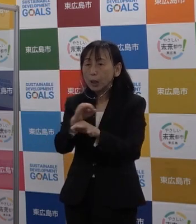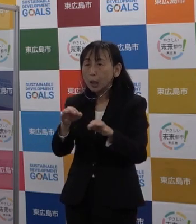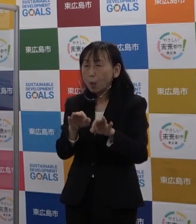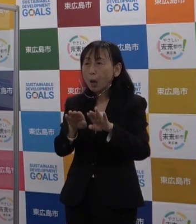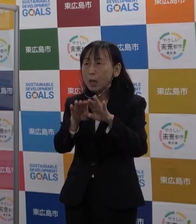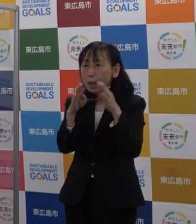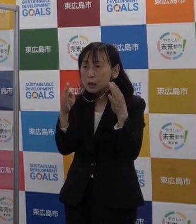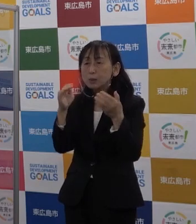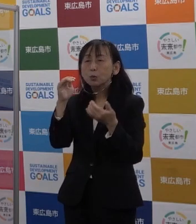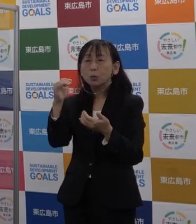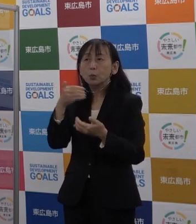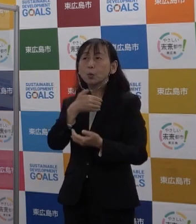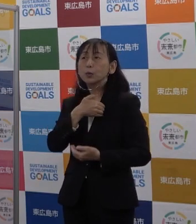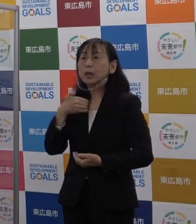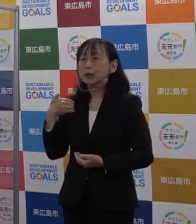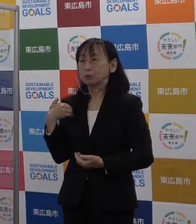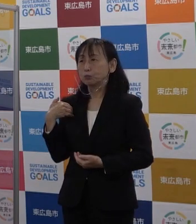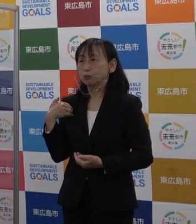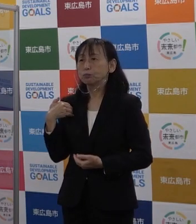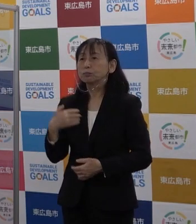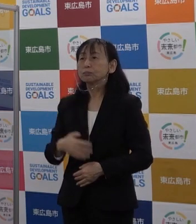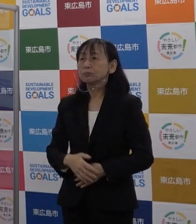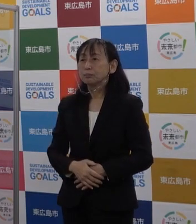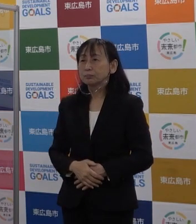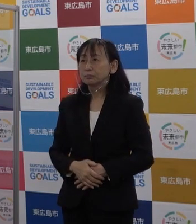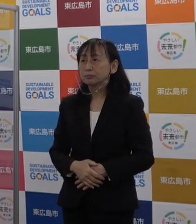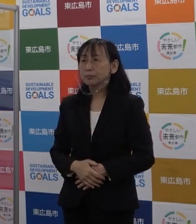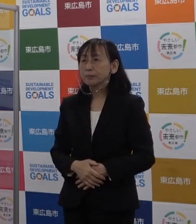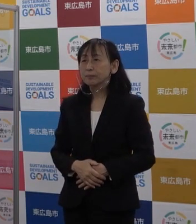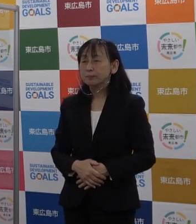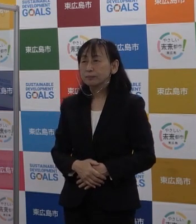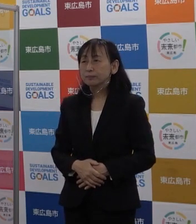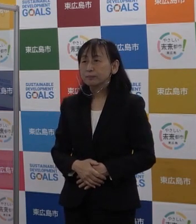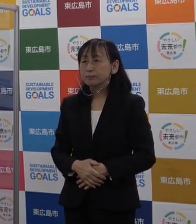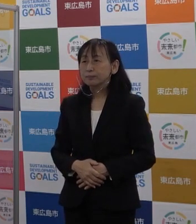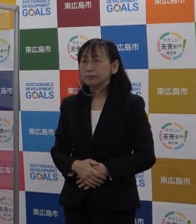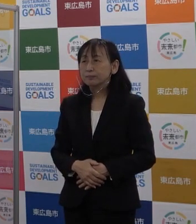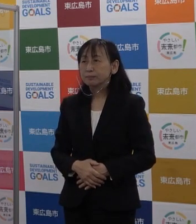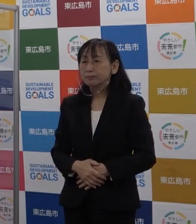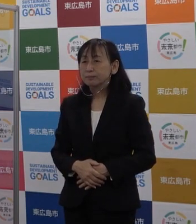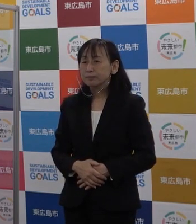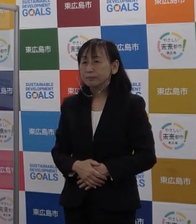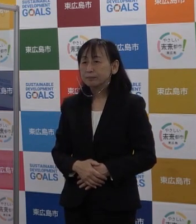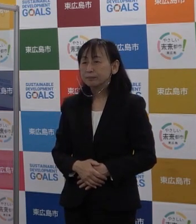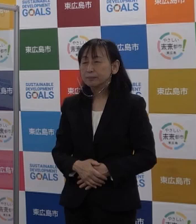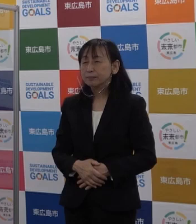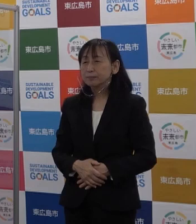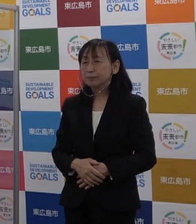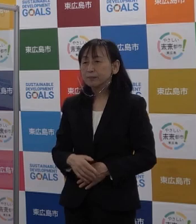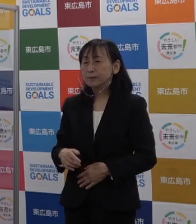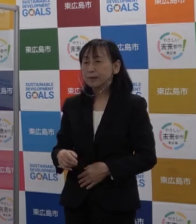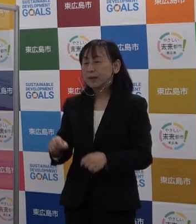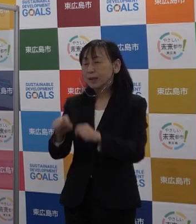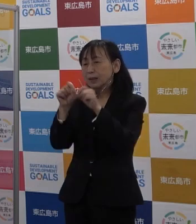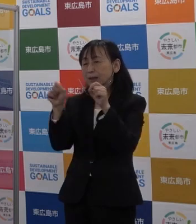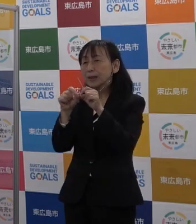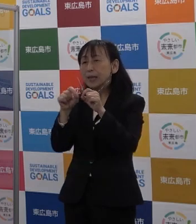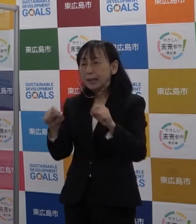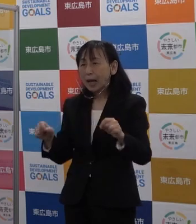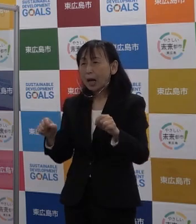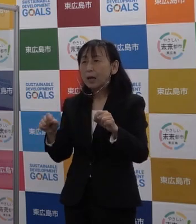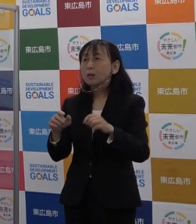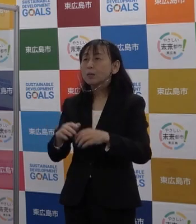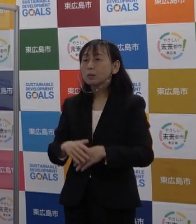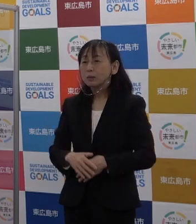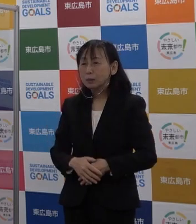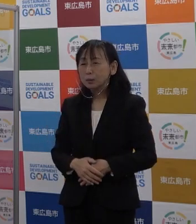には定住につながっていく。で、そうすることによって、右側、ピンク色でマスキングしてます